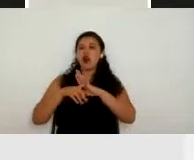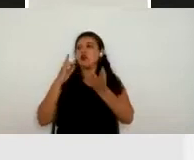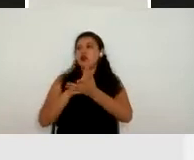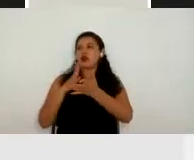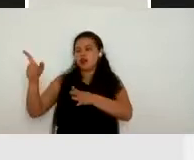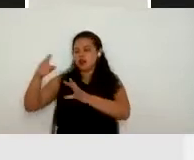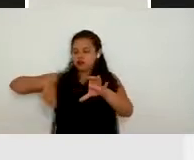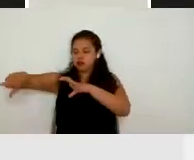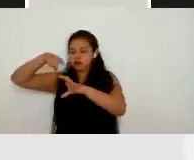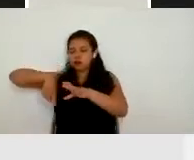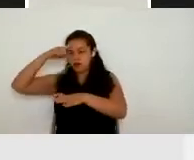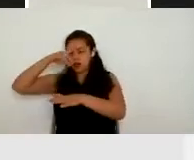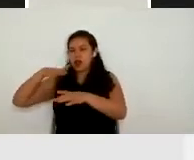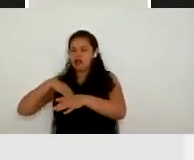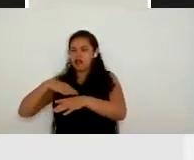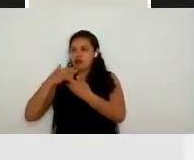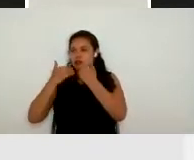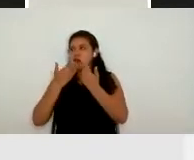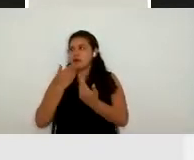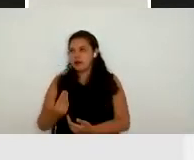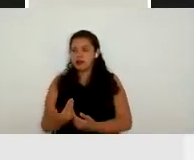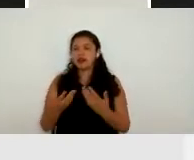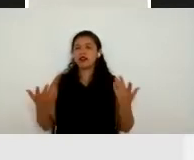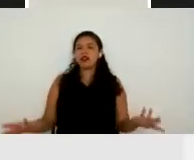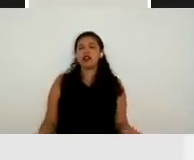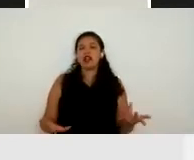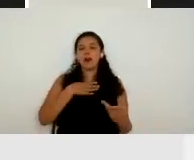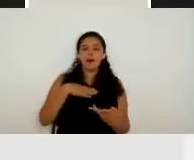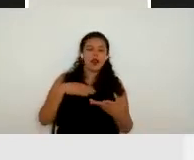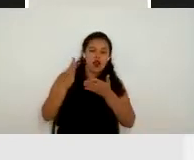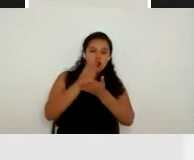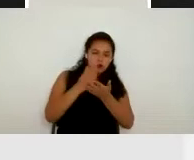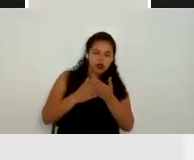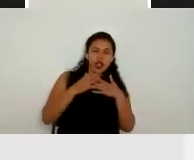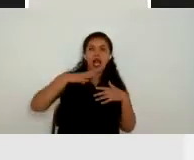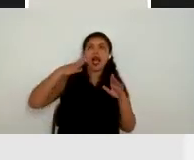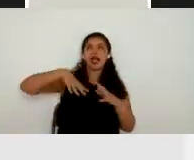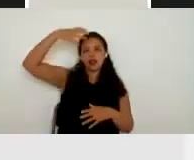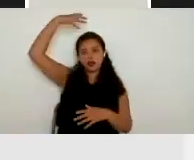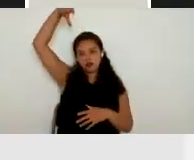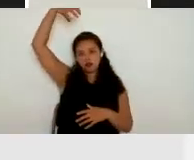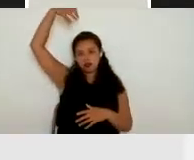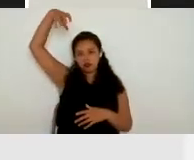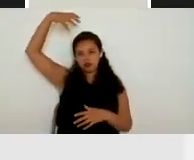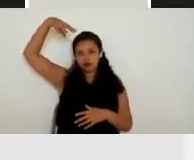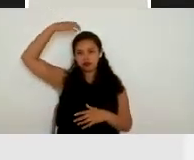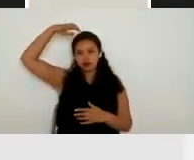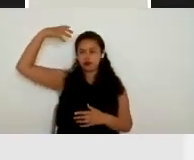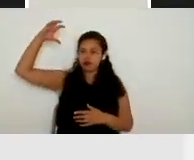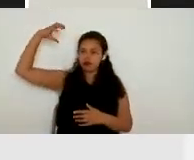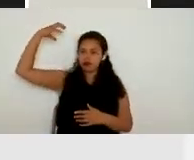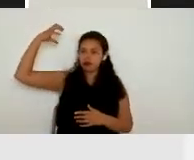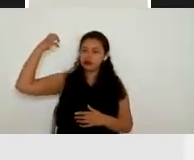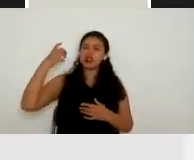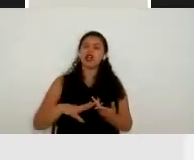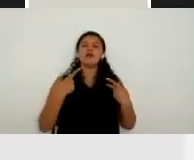y es independiente del caso se entenderá como baño independiente si tiene regadera el número de integrantes de la familia el